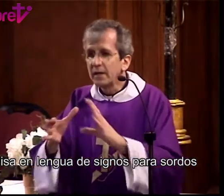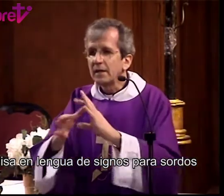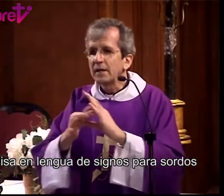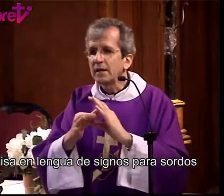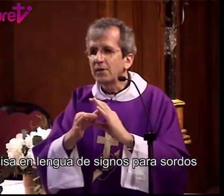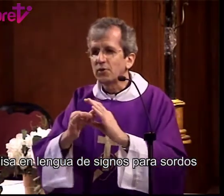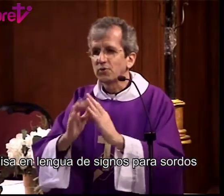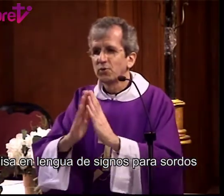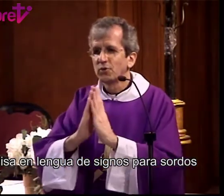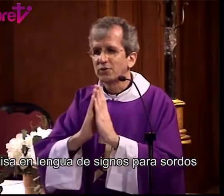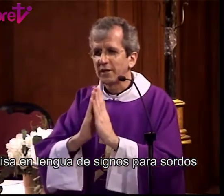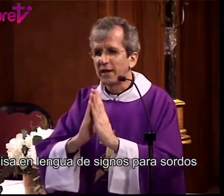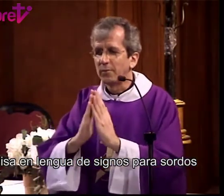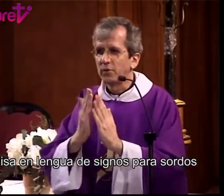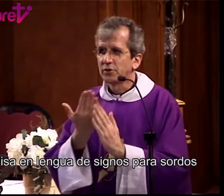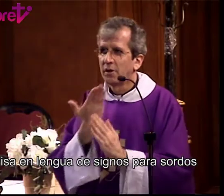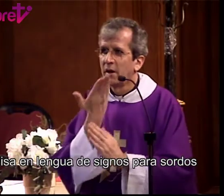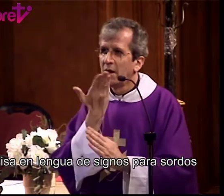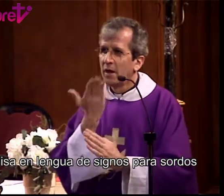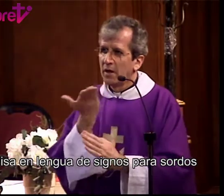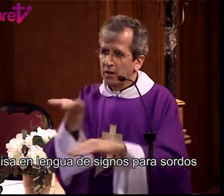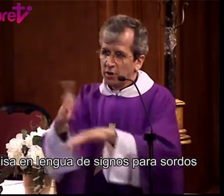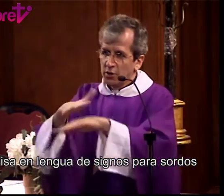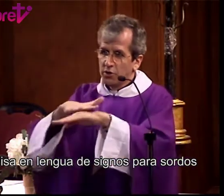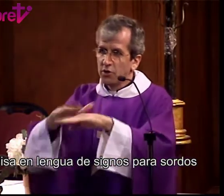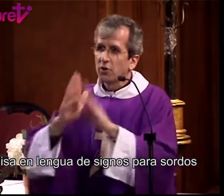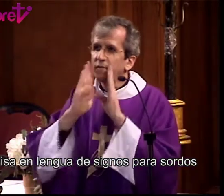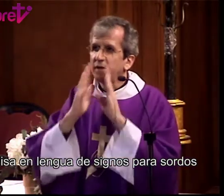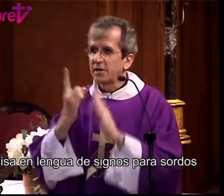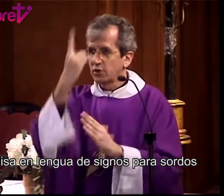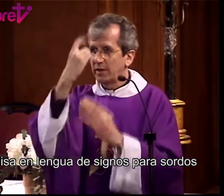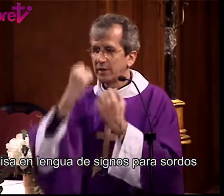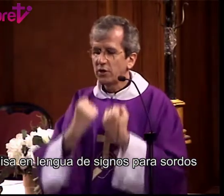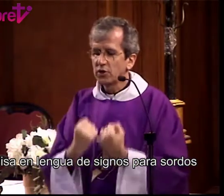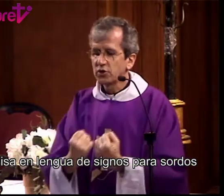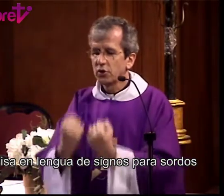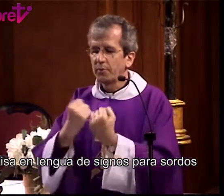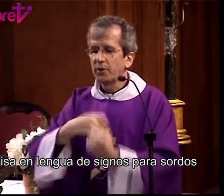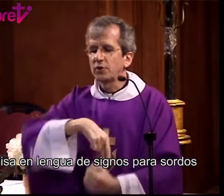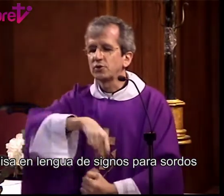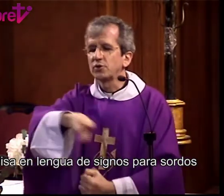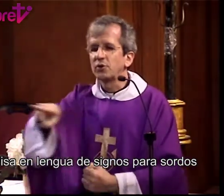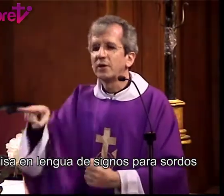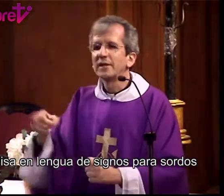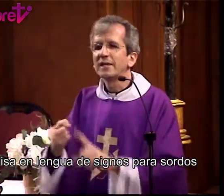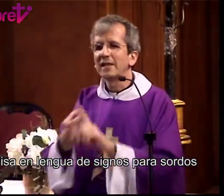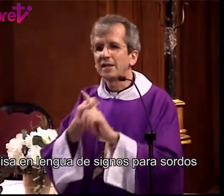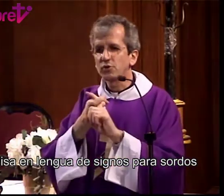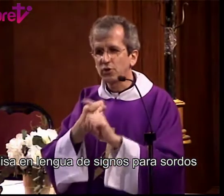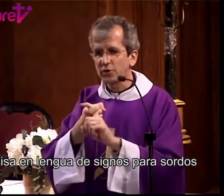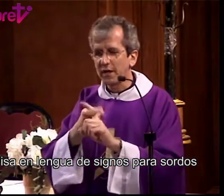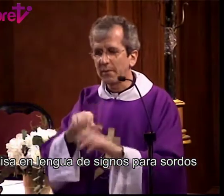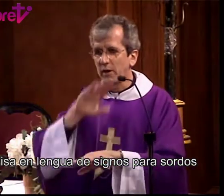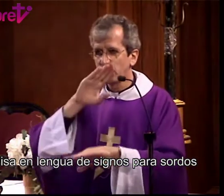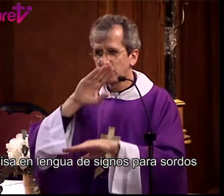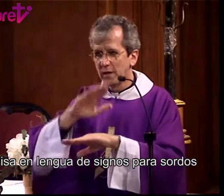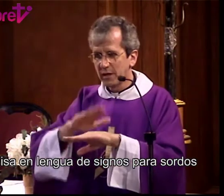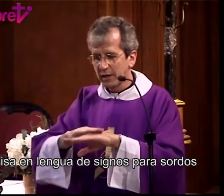Y todos juntos rezamos: yo confieso ante Dios Todopoderoso y ante vosotros, hermanos, que he